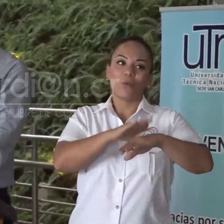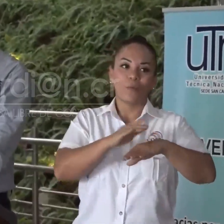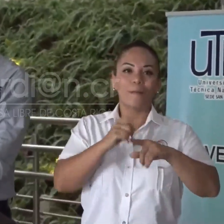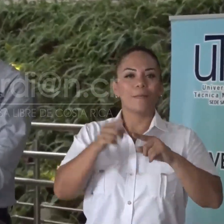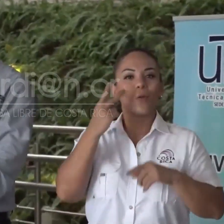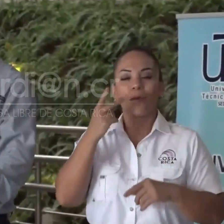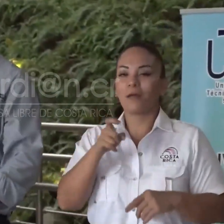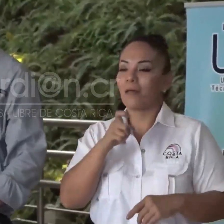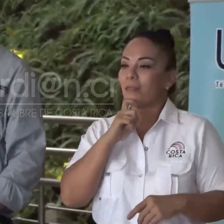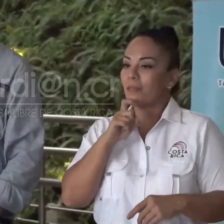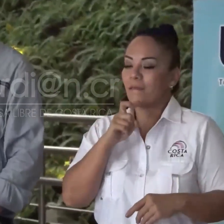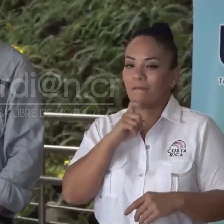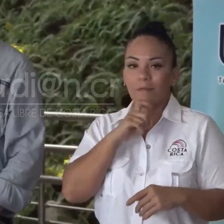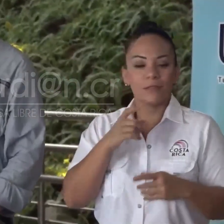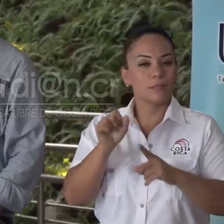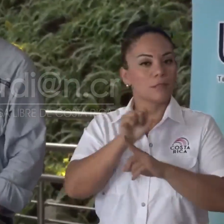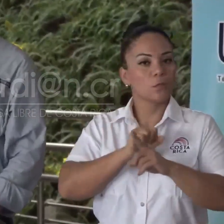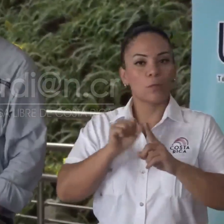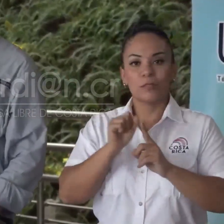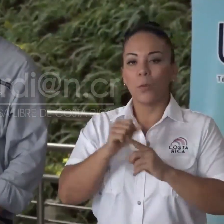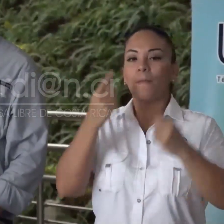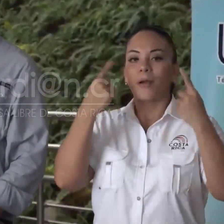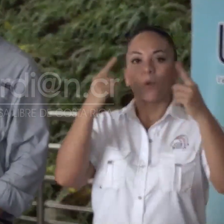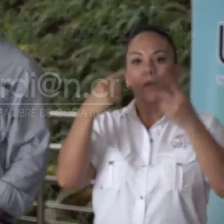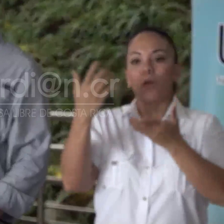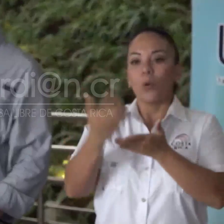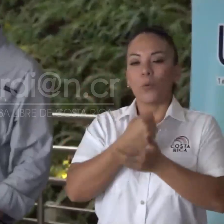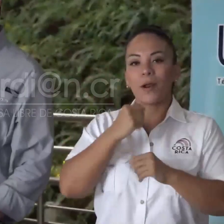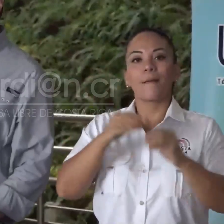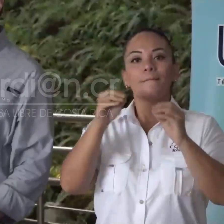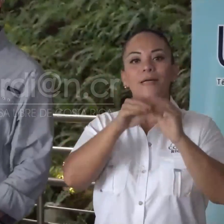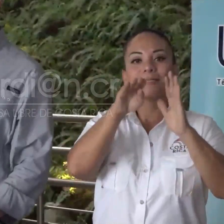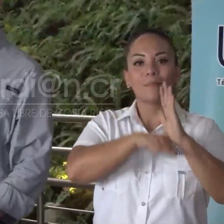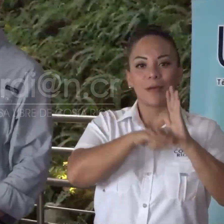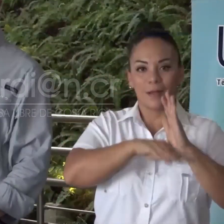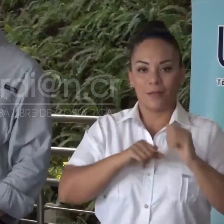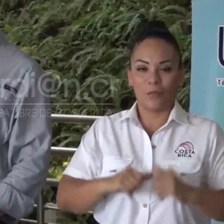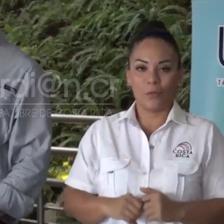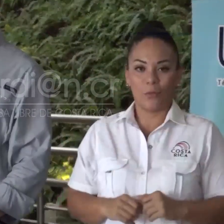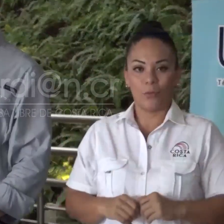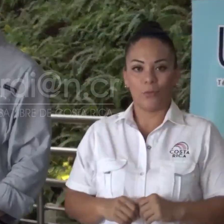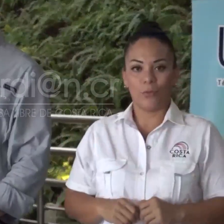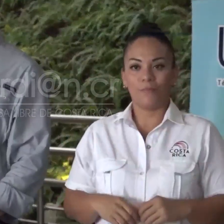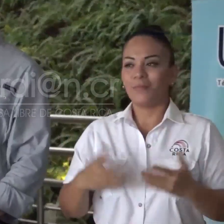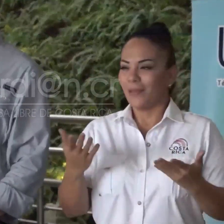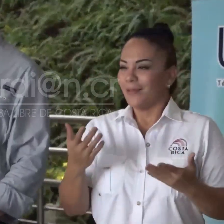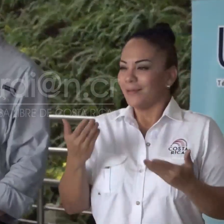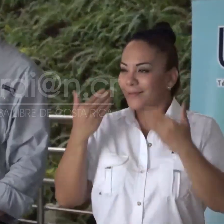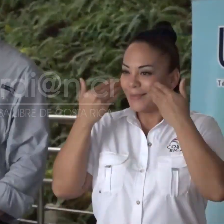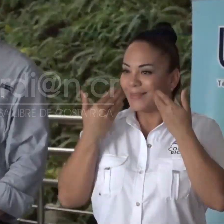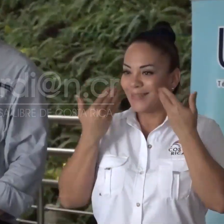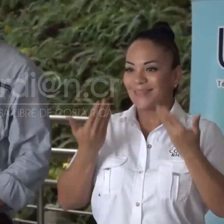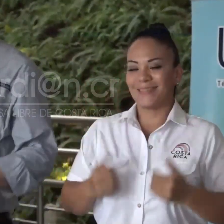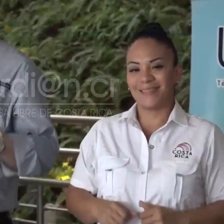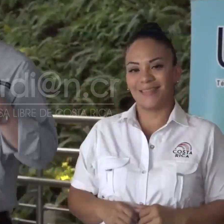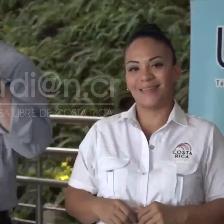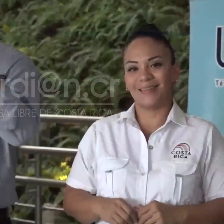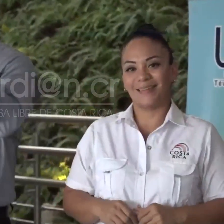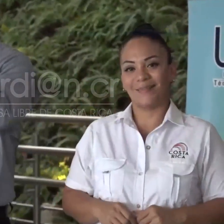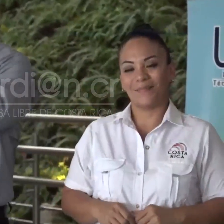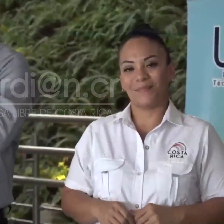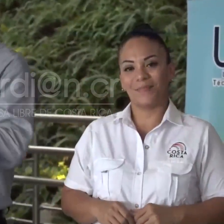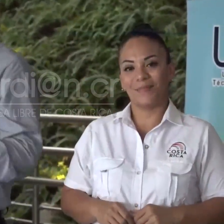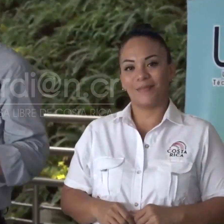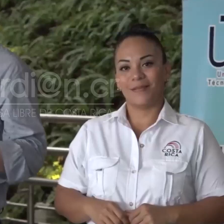qué vía crucis ha sido para poder cobrar más barato. Es que eso es lo triste.